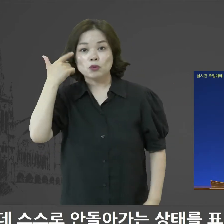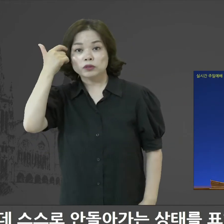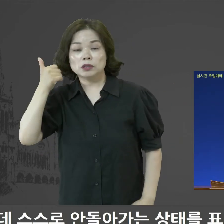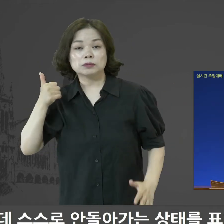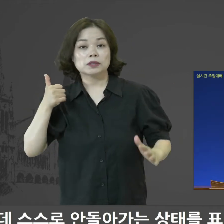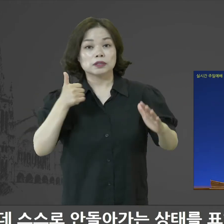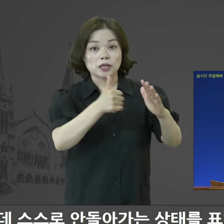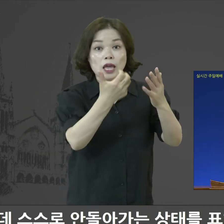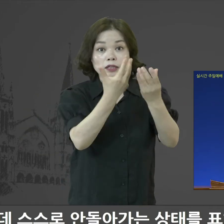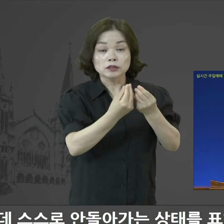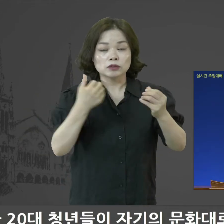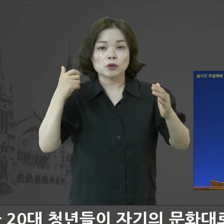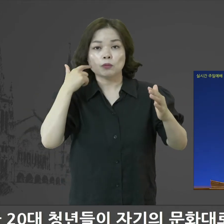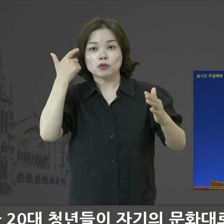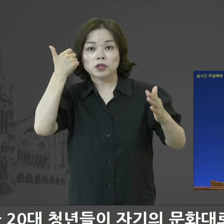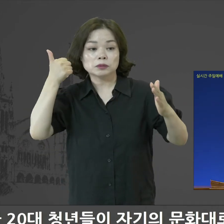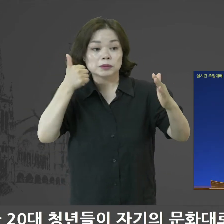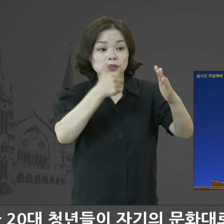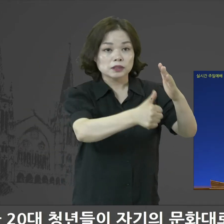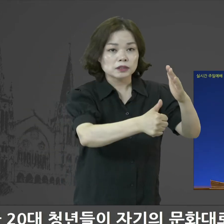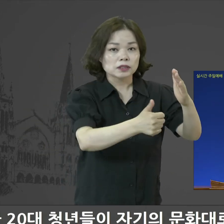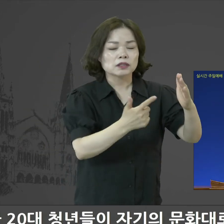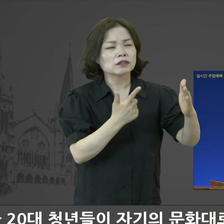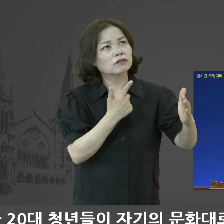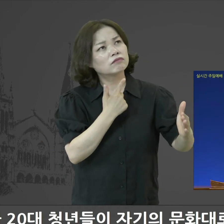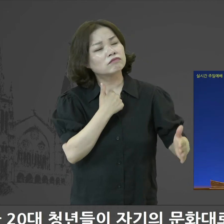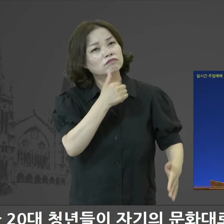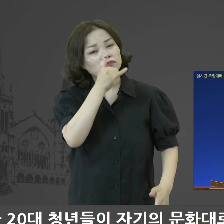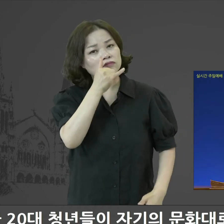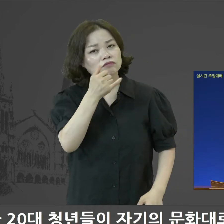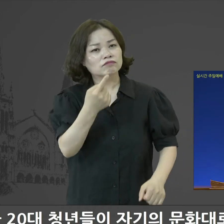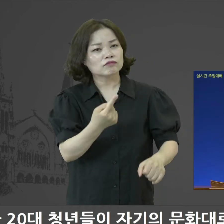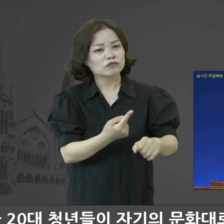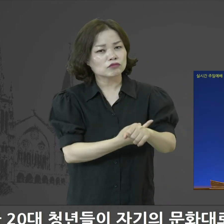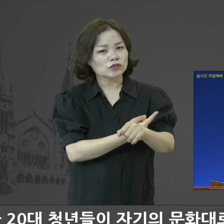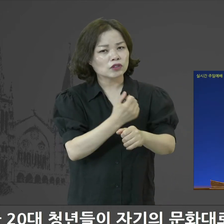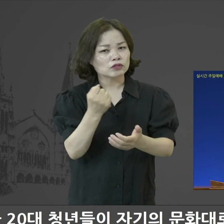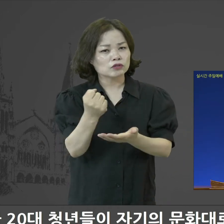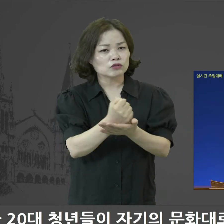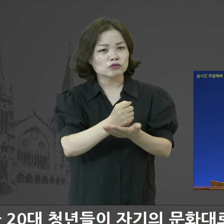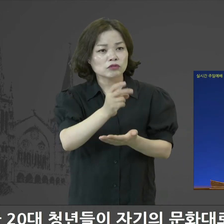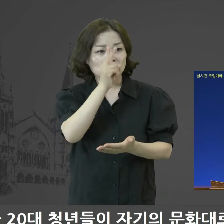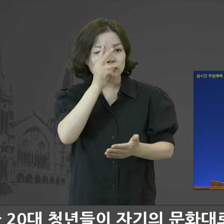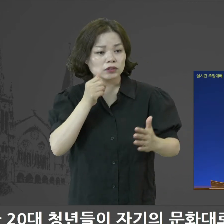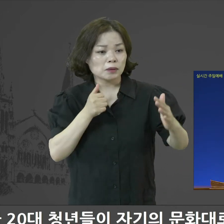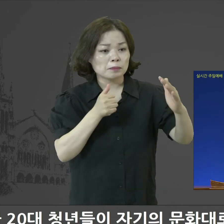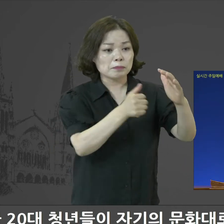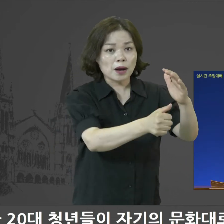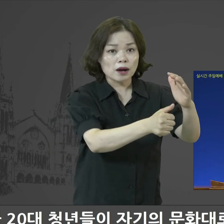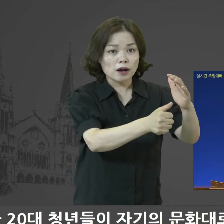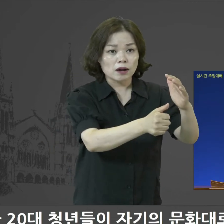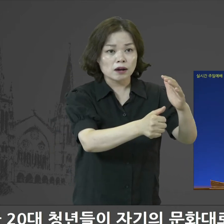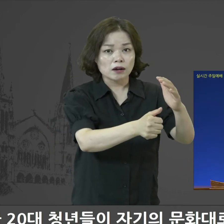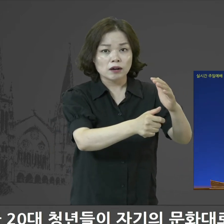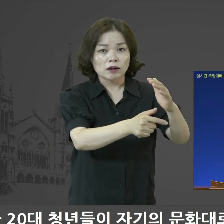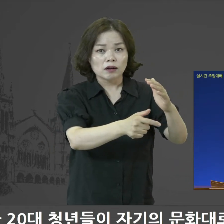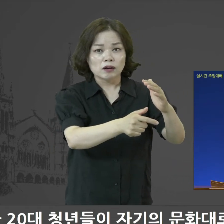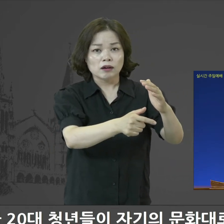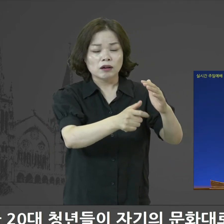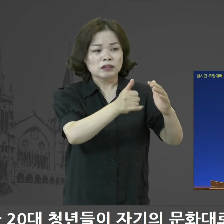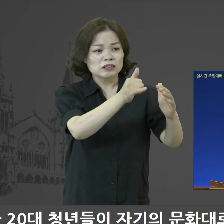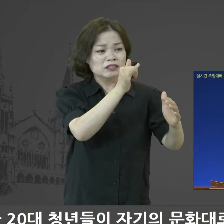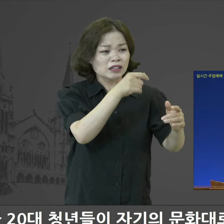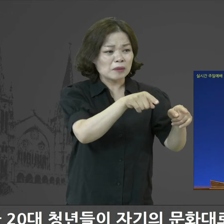가정하십시다. 한번 가본 적도 있는 것 같아요. 우연히 모르게. 근데 너무 있는 게